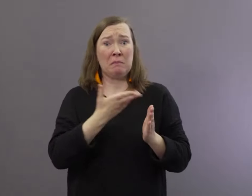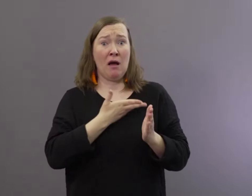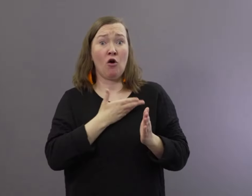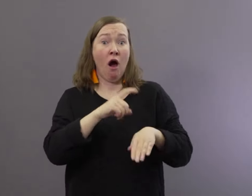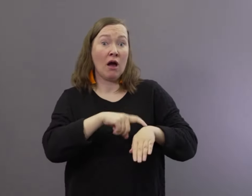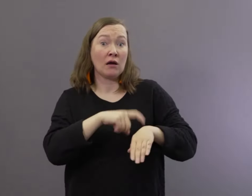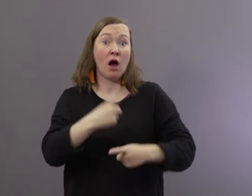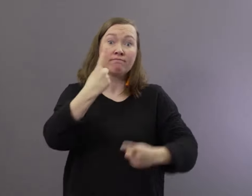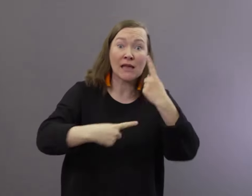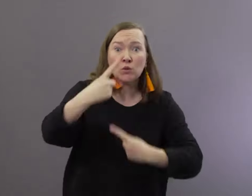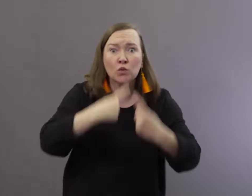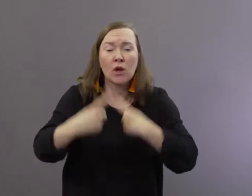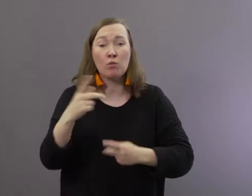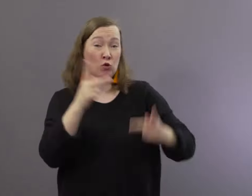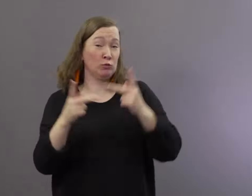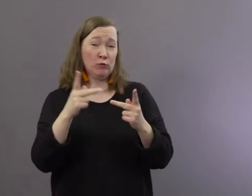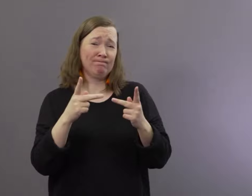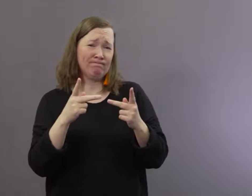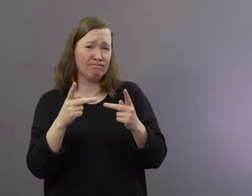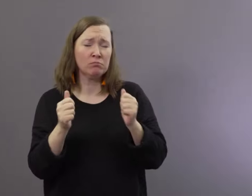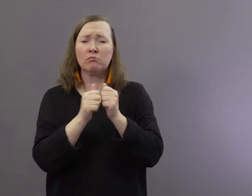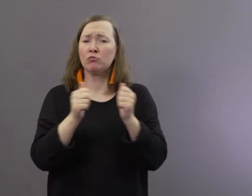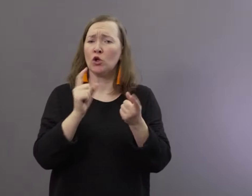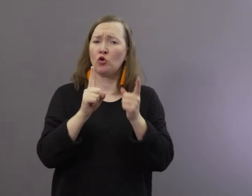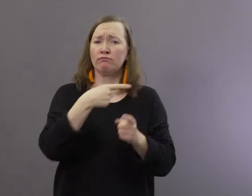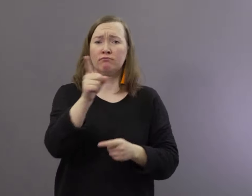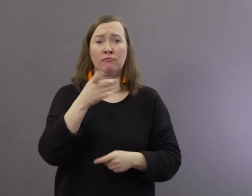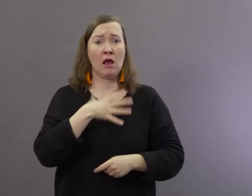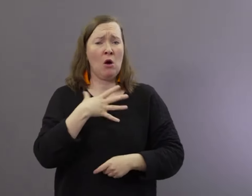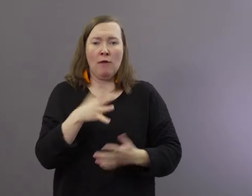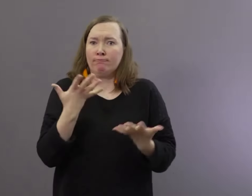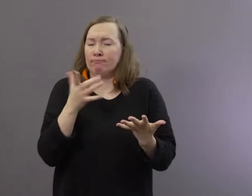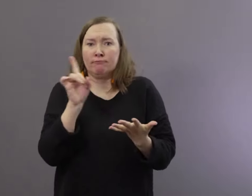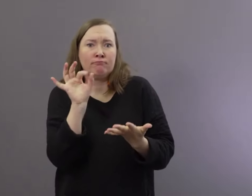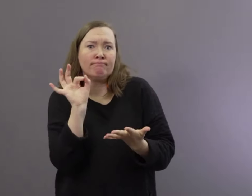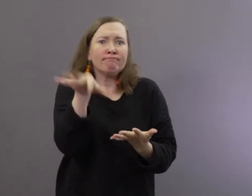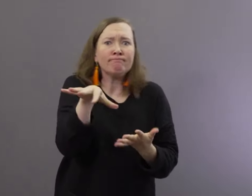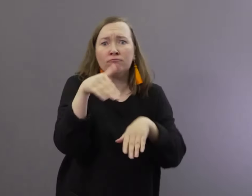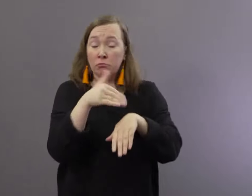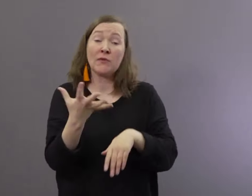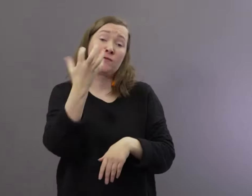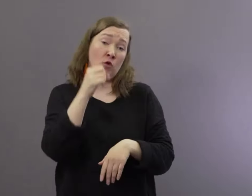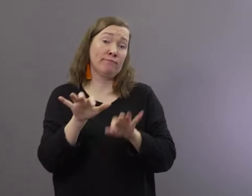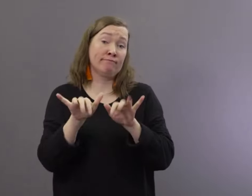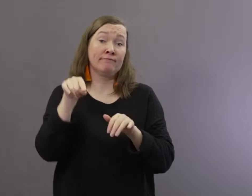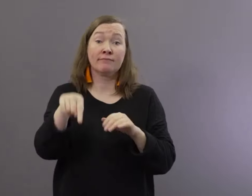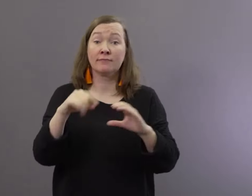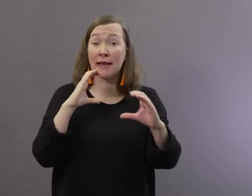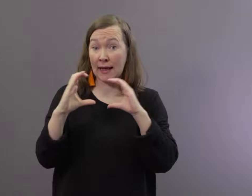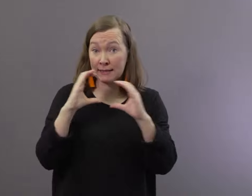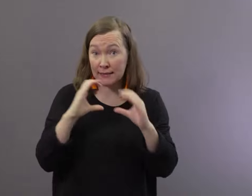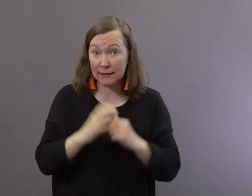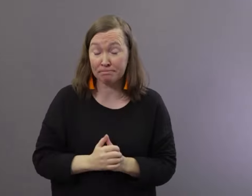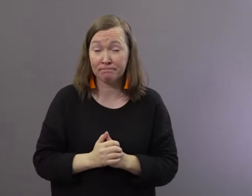Meillä on pitkä ohjelma ja meillä ei ole varattu aikaa keskustelulle ja kysymyksille, mutta jos